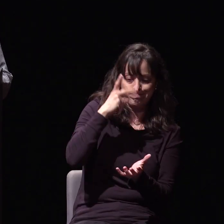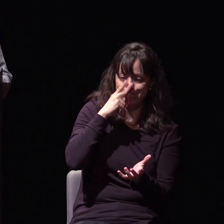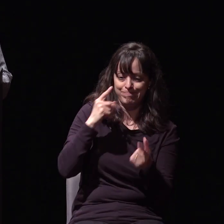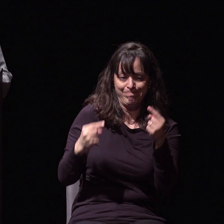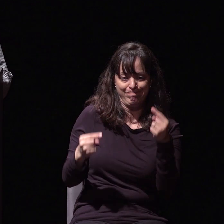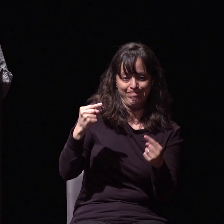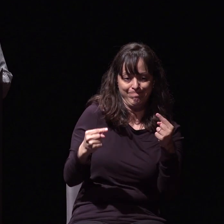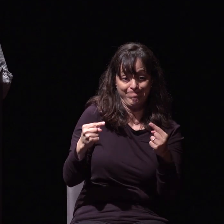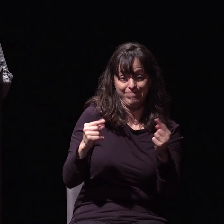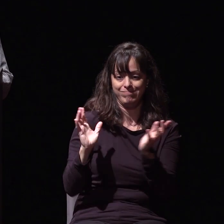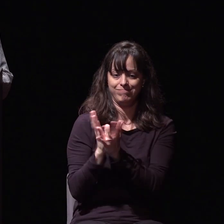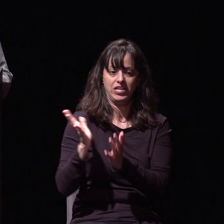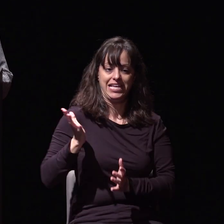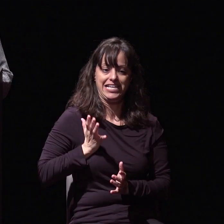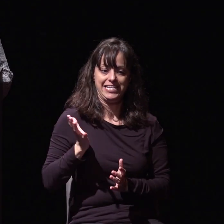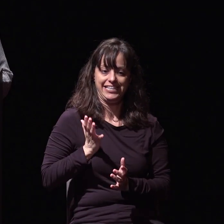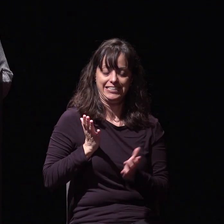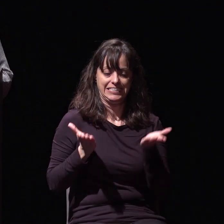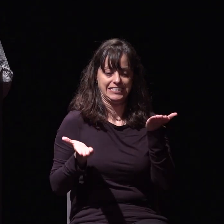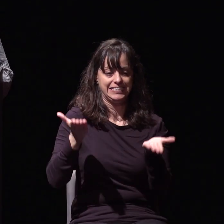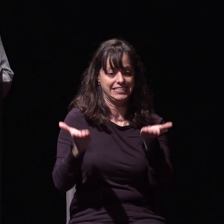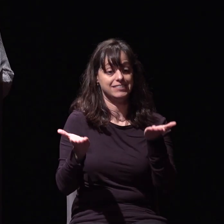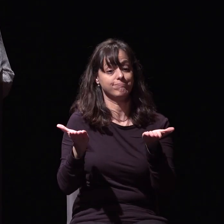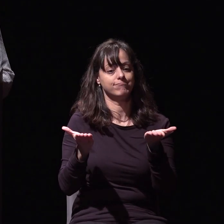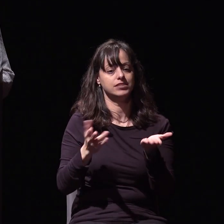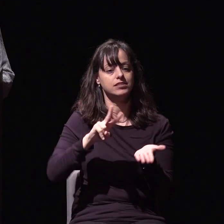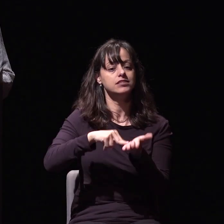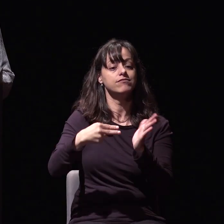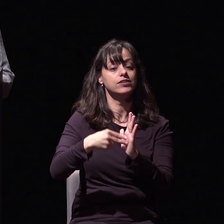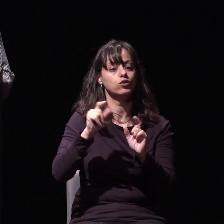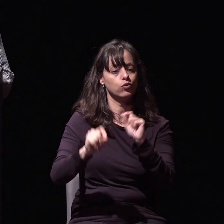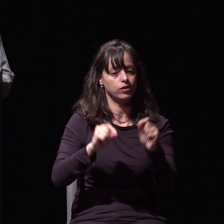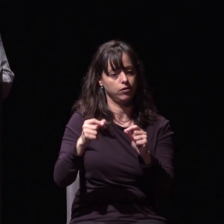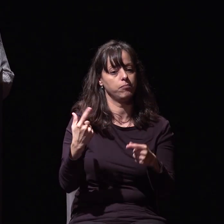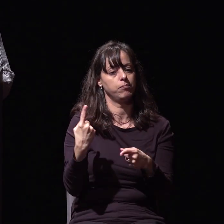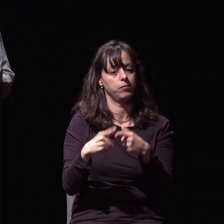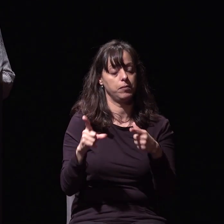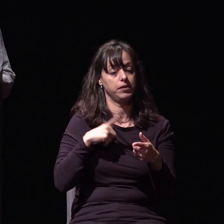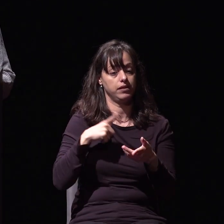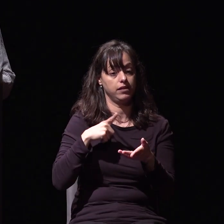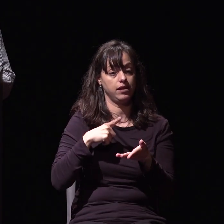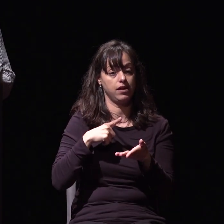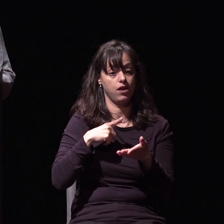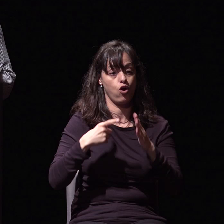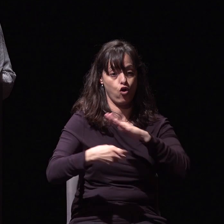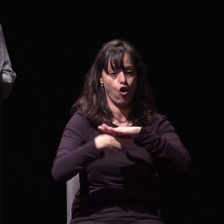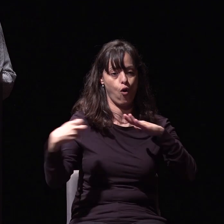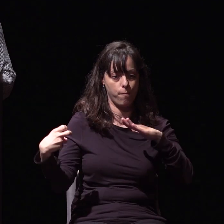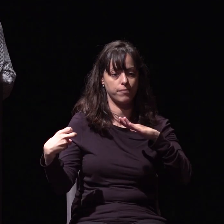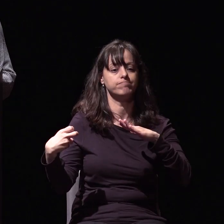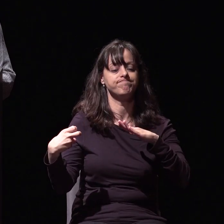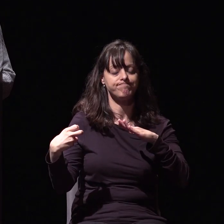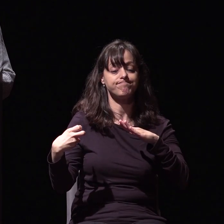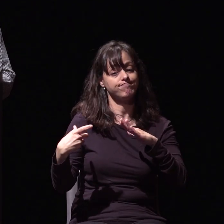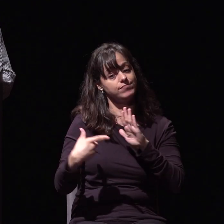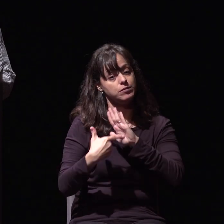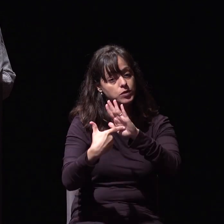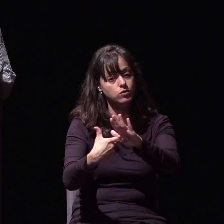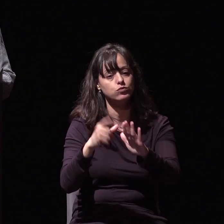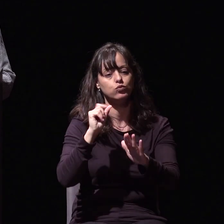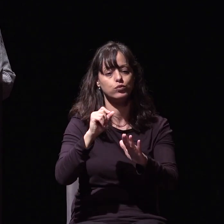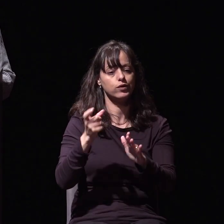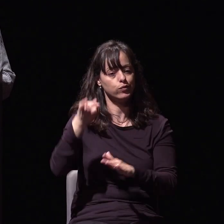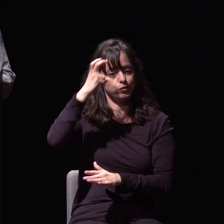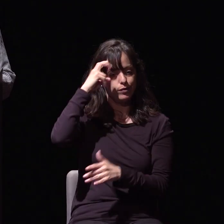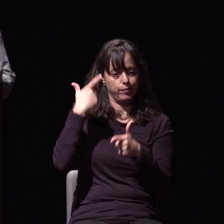sua face mais dura, revelando-se um contrato à metade. O golpe militar tem em sua face cultural o dilaceramento